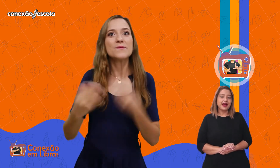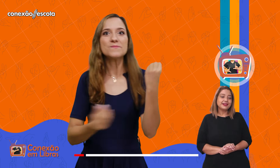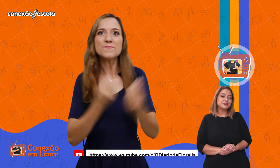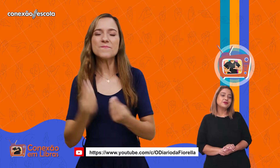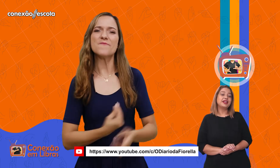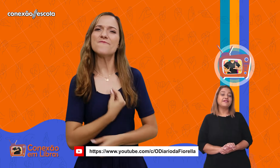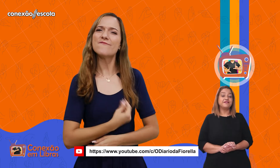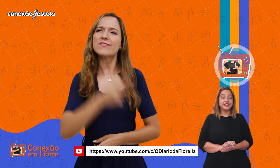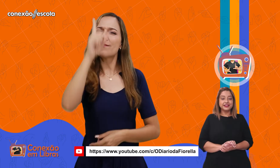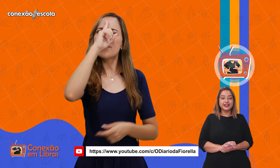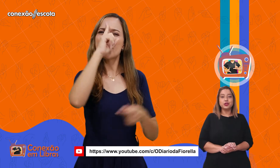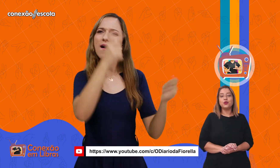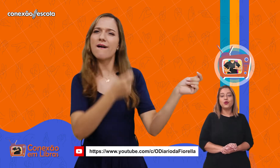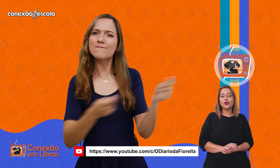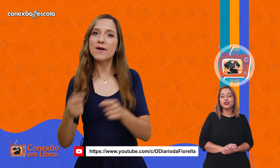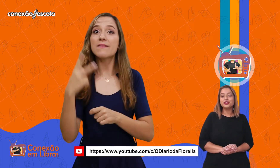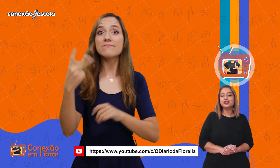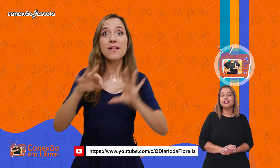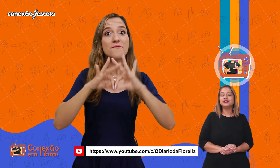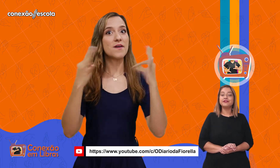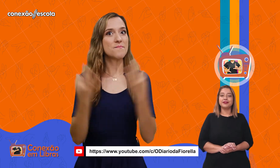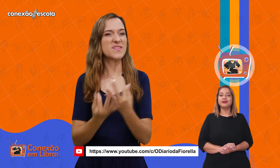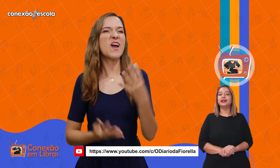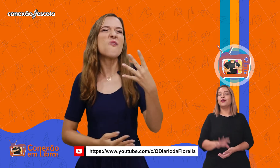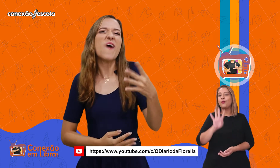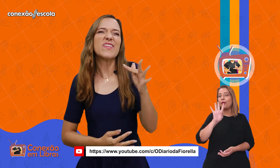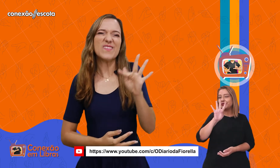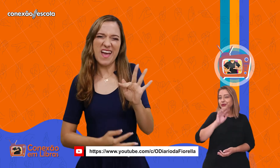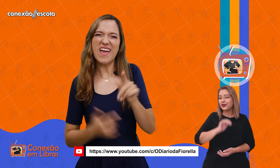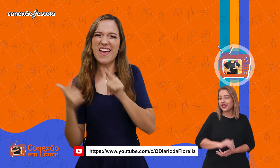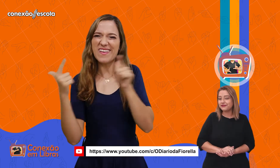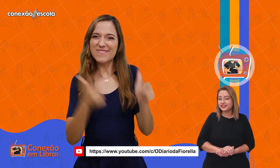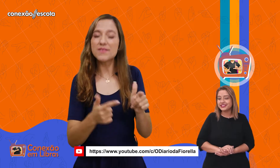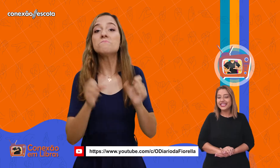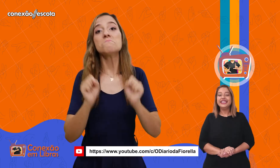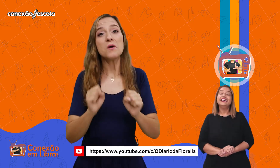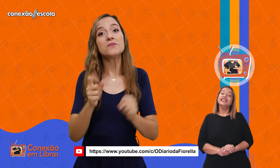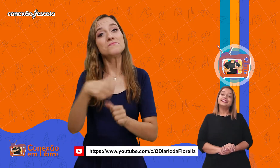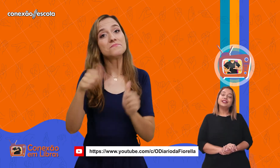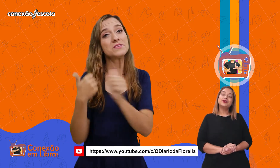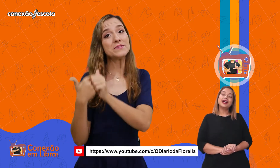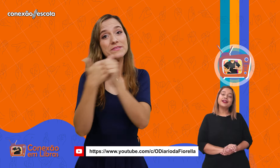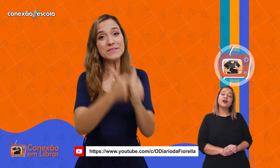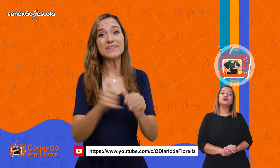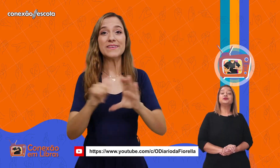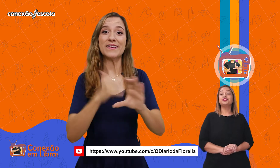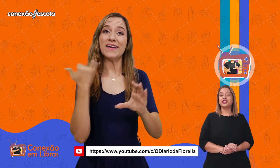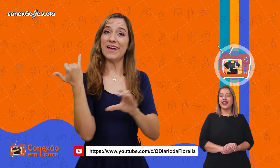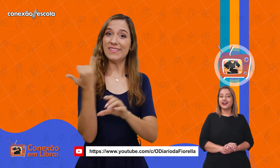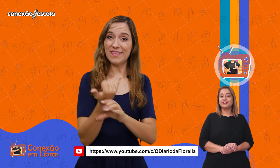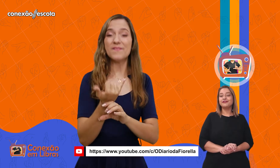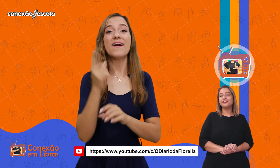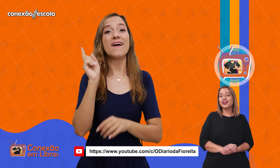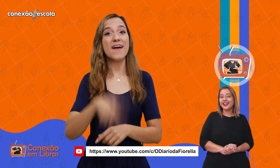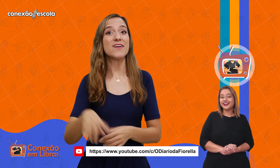mais sobre a vida e o cotidiano da família 4Fs, siga o canal Diário da Fiorella,